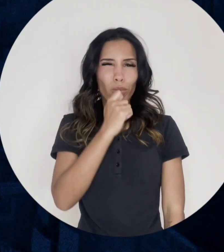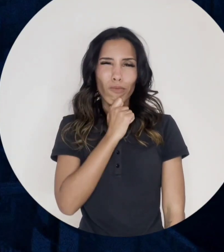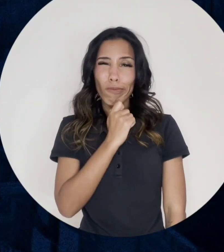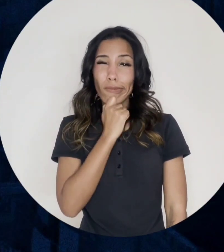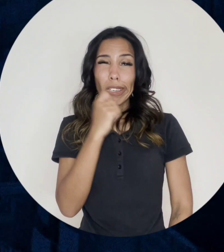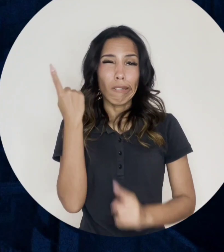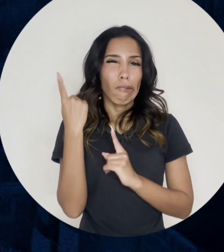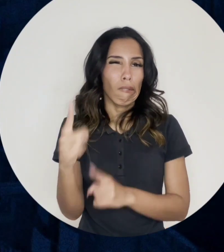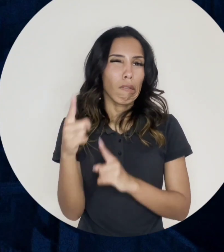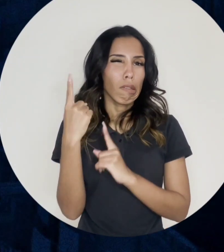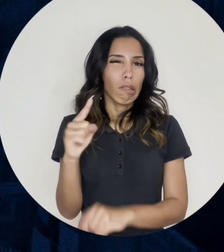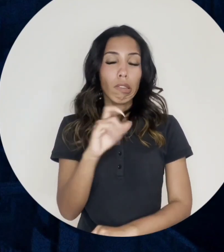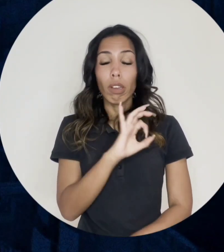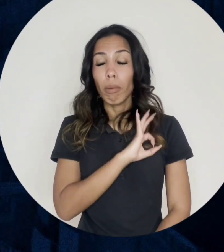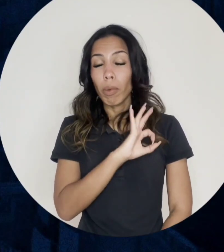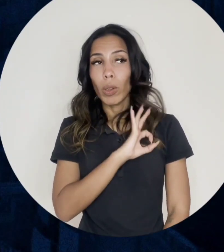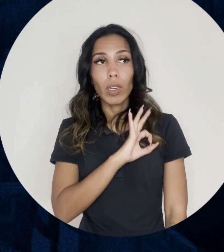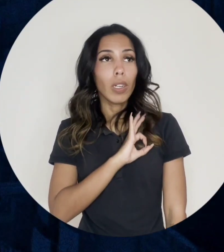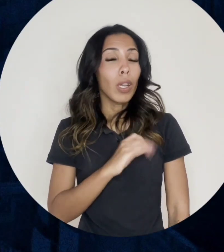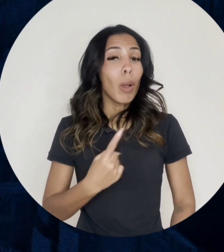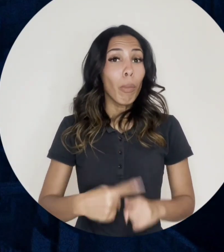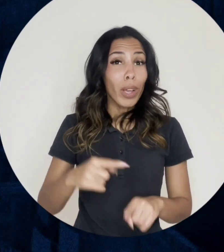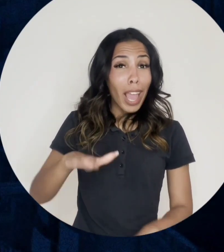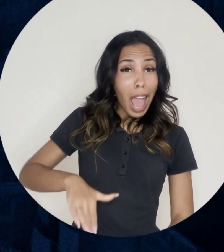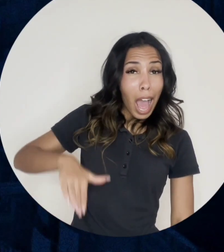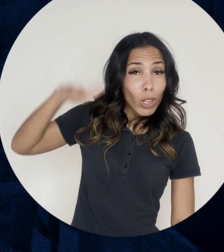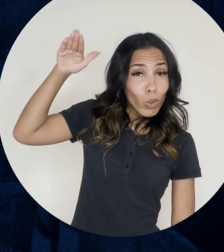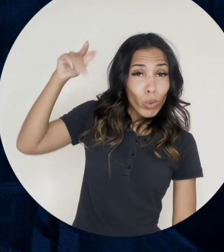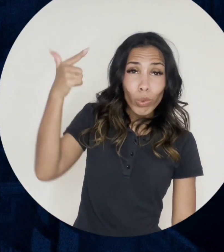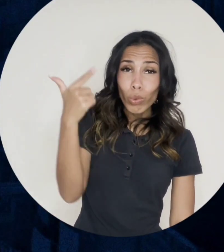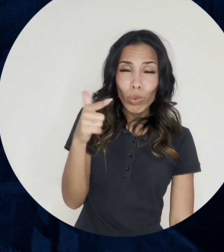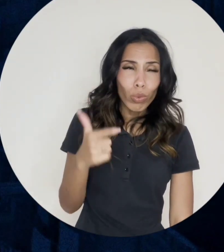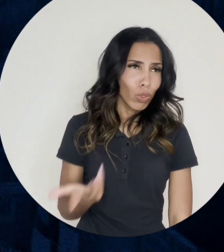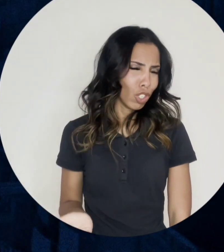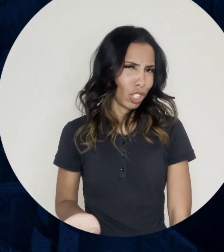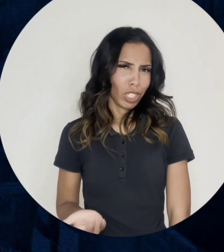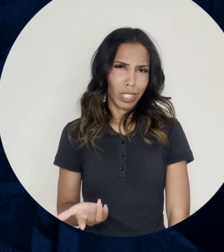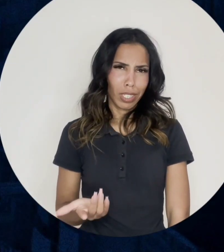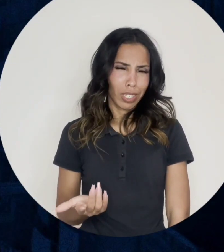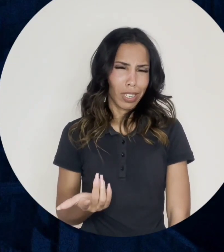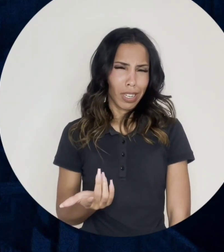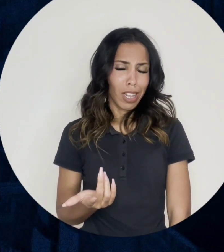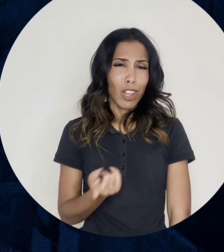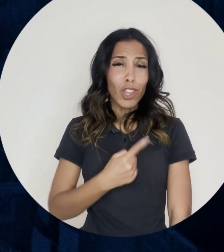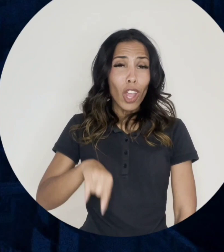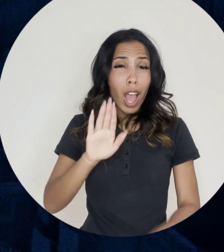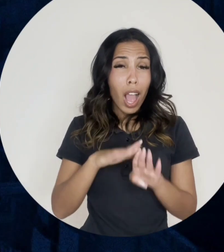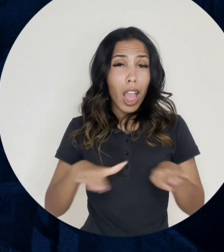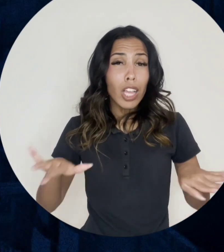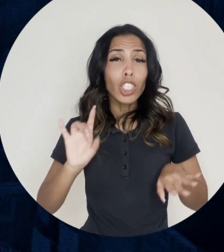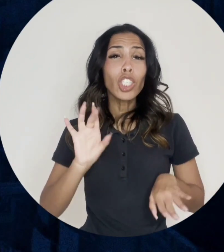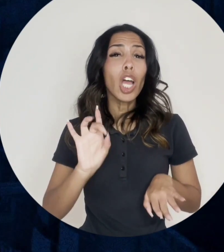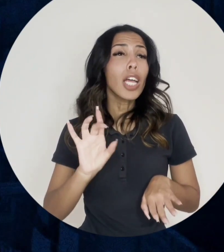juízo. Porque não tinha adulto para correr atrás da gente. E a gente queria emoções mais fortes, né?